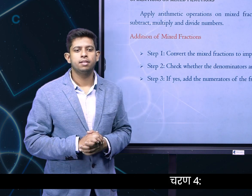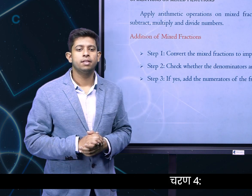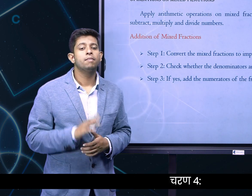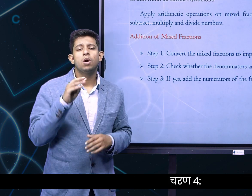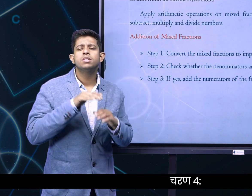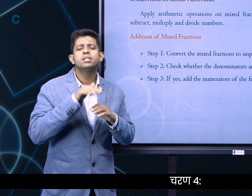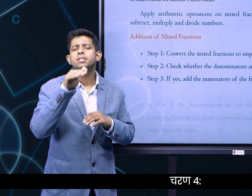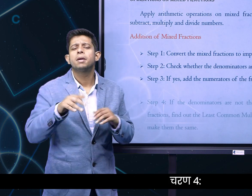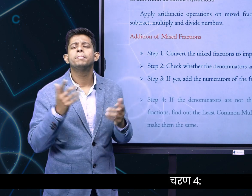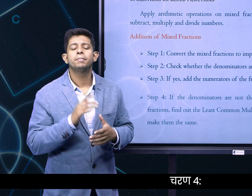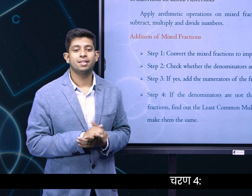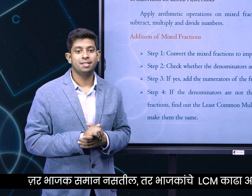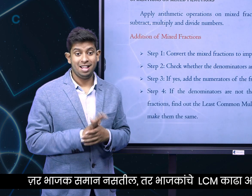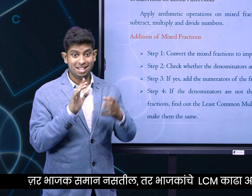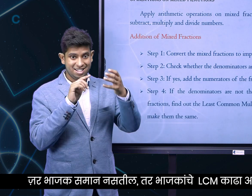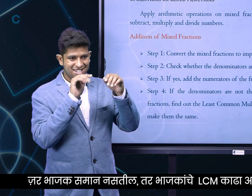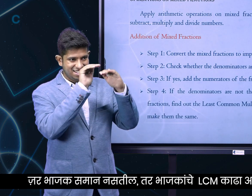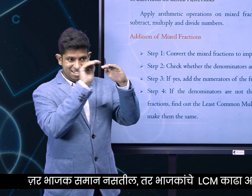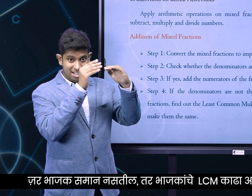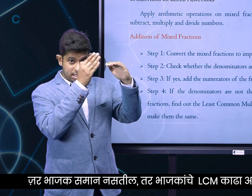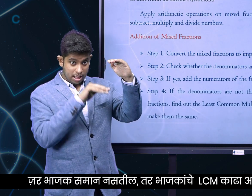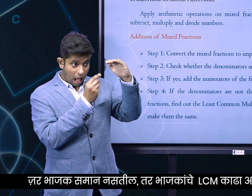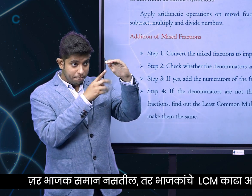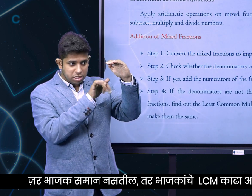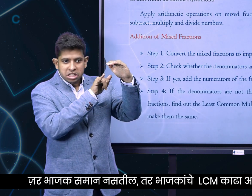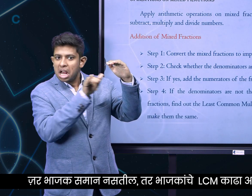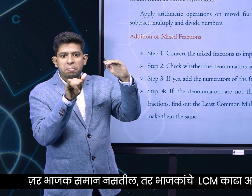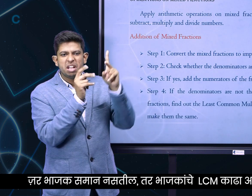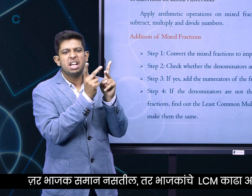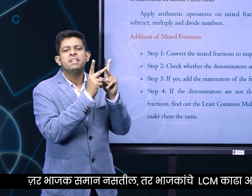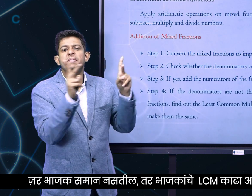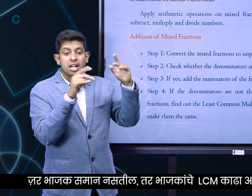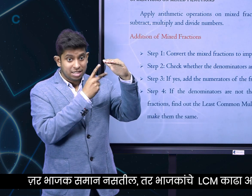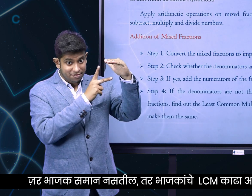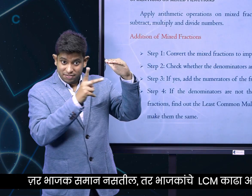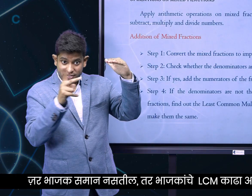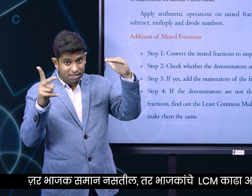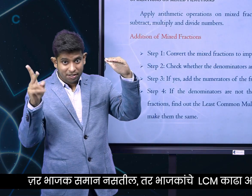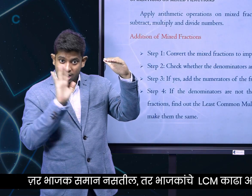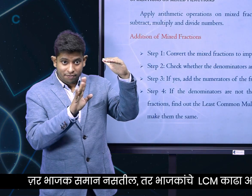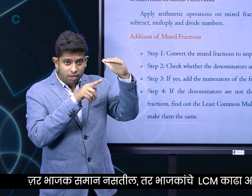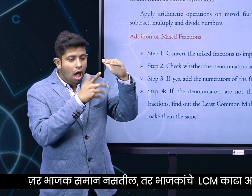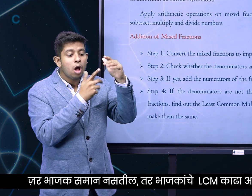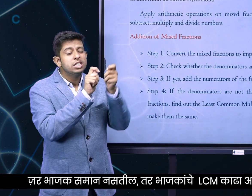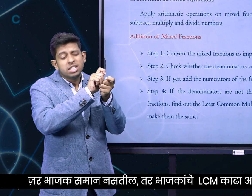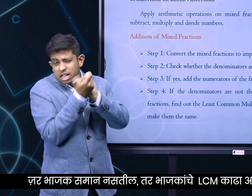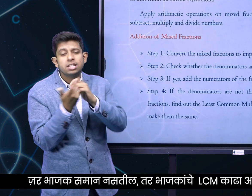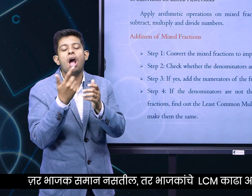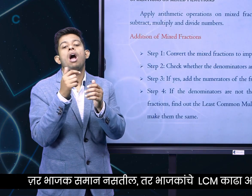4. जर भाजक समान नसतील तर त्यांना समान अपूर्णांकांमध्ये रूपांतरित करा. भाजकांचे